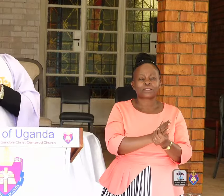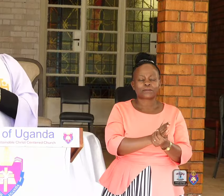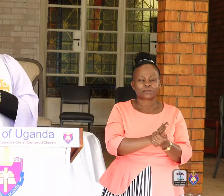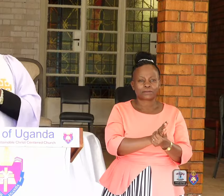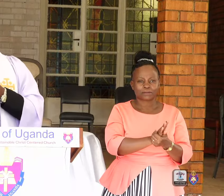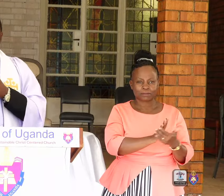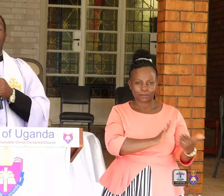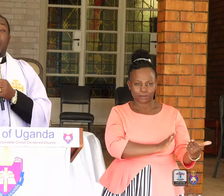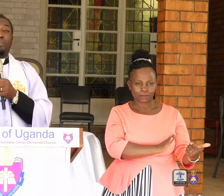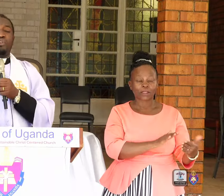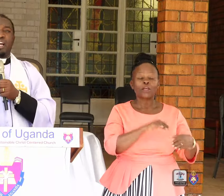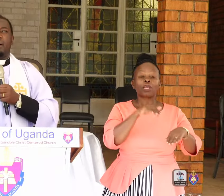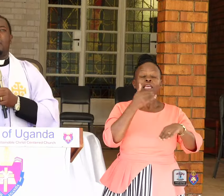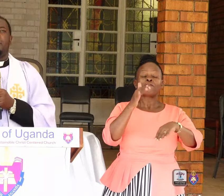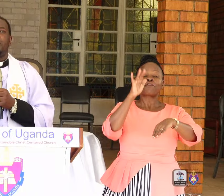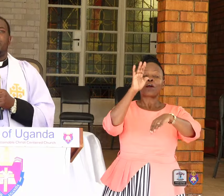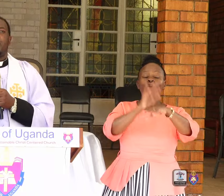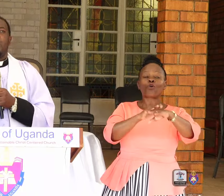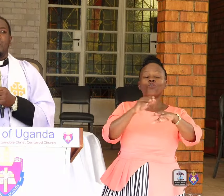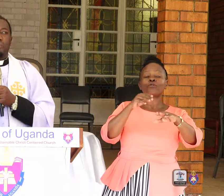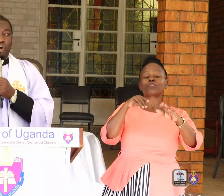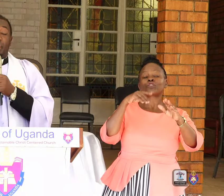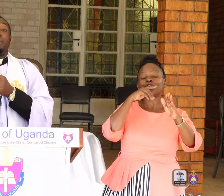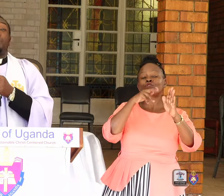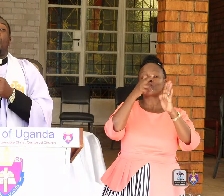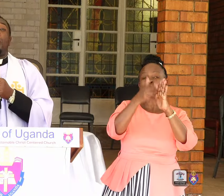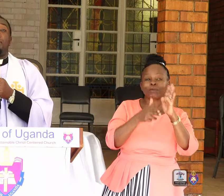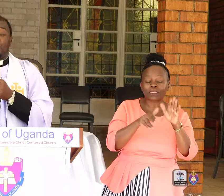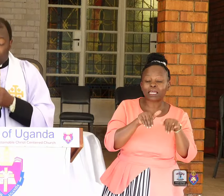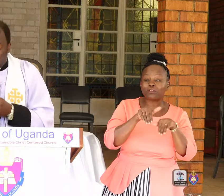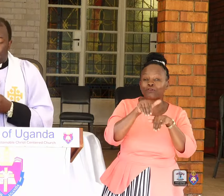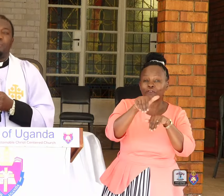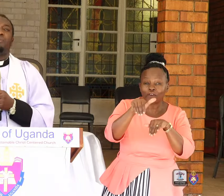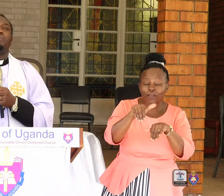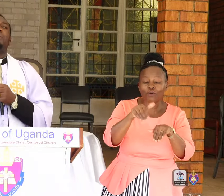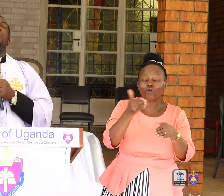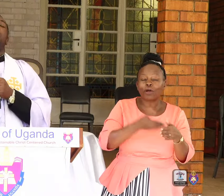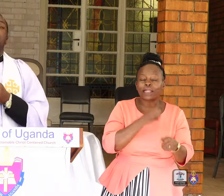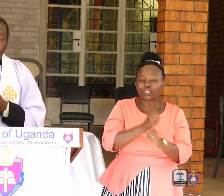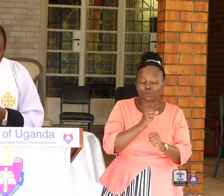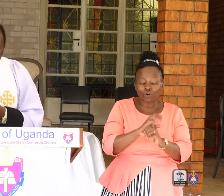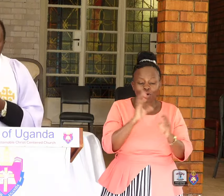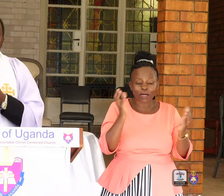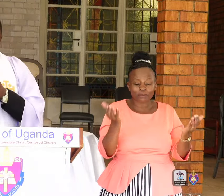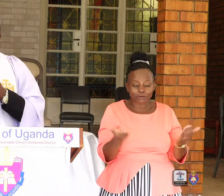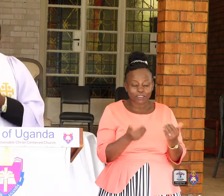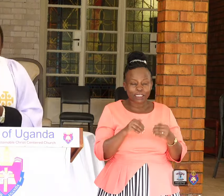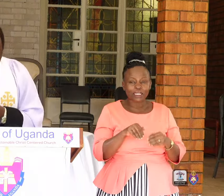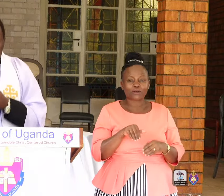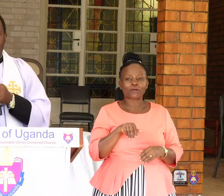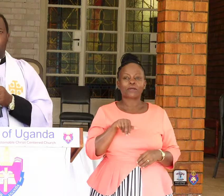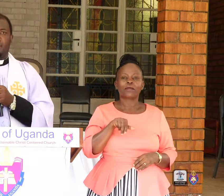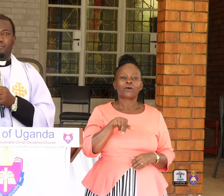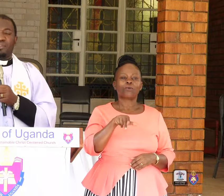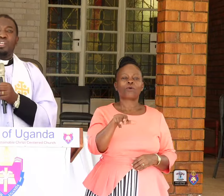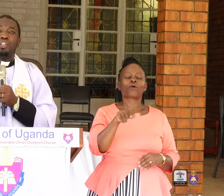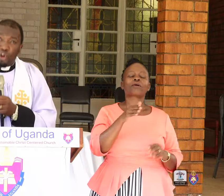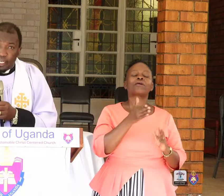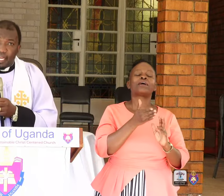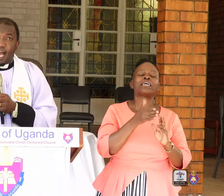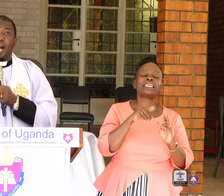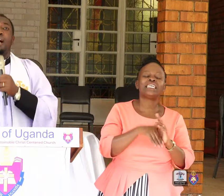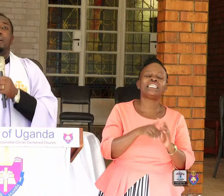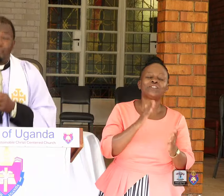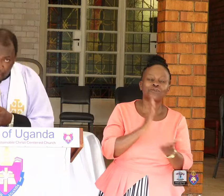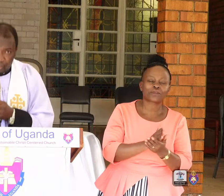ku mutimbagano gwonna ng'ondaba ng'olina ky'okola mu nsi eno tambulira mu mazima